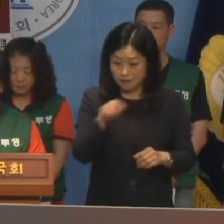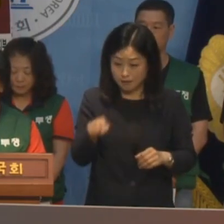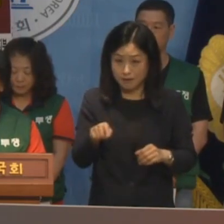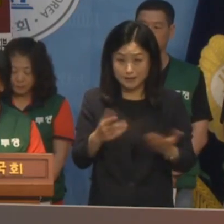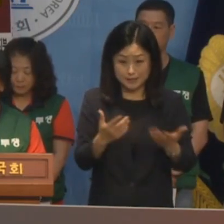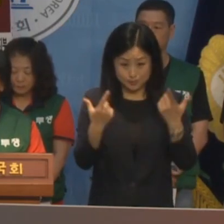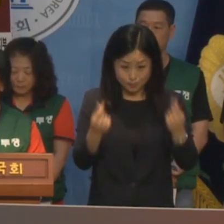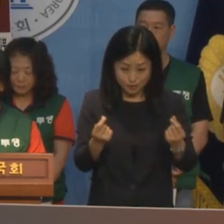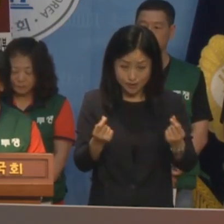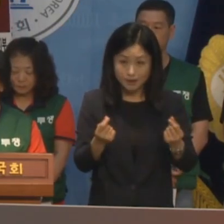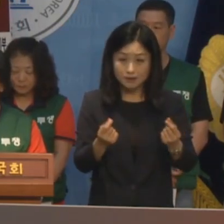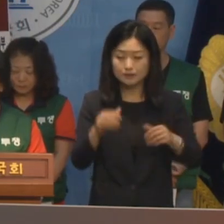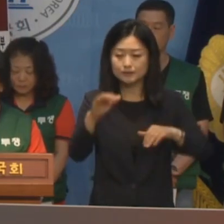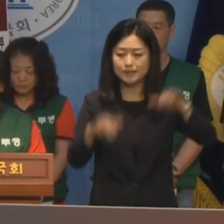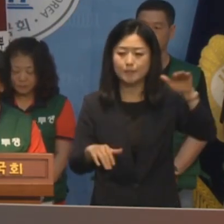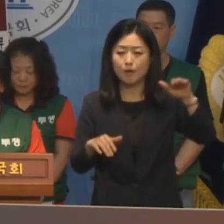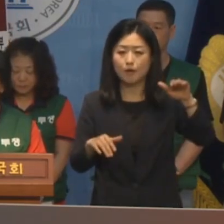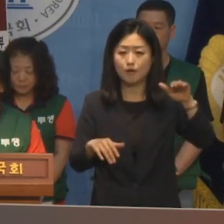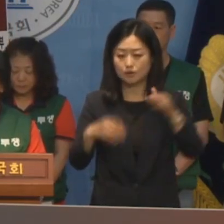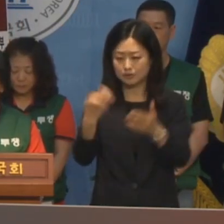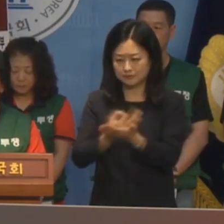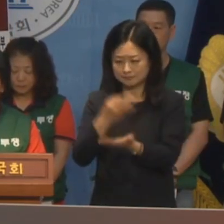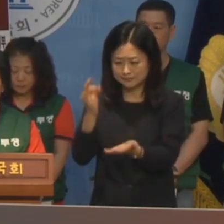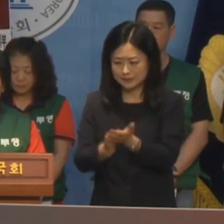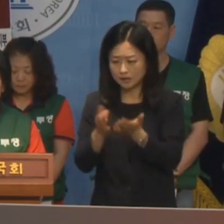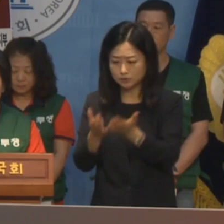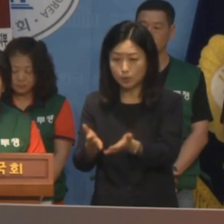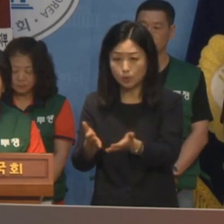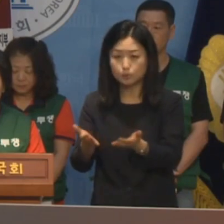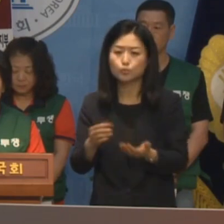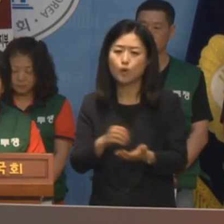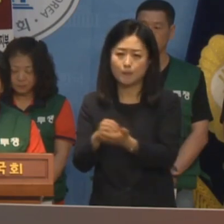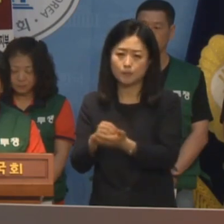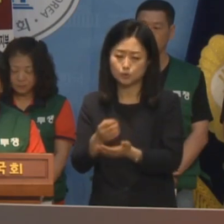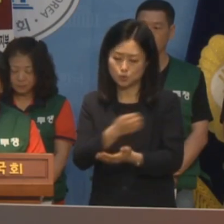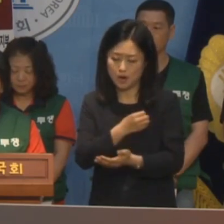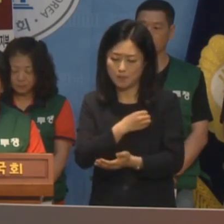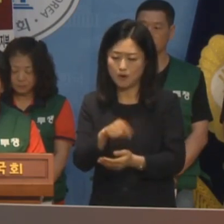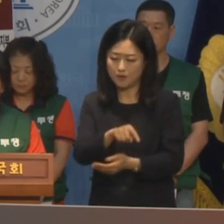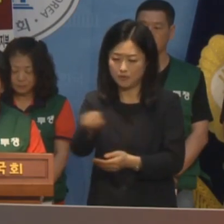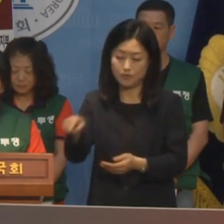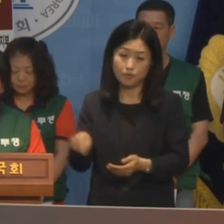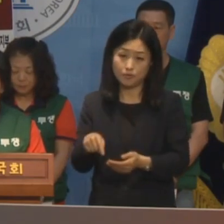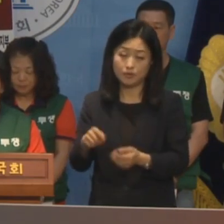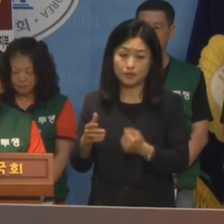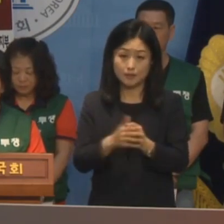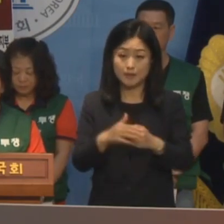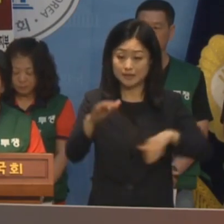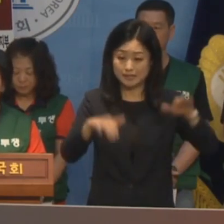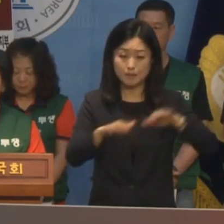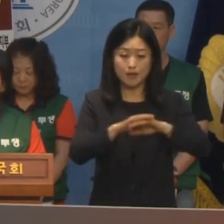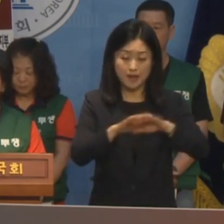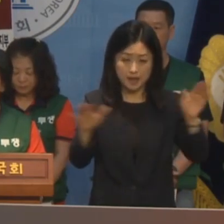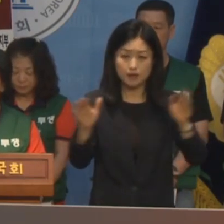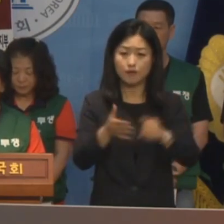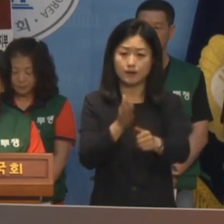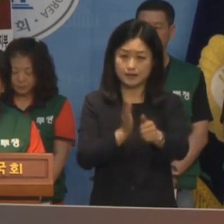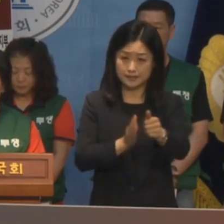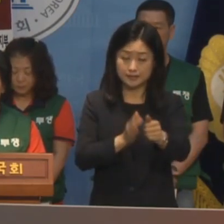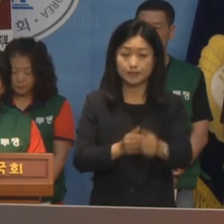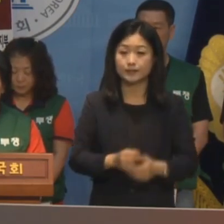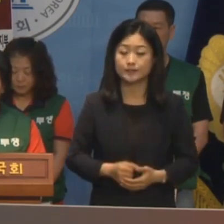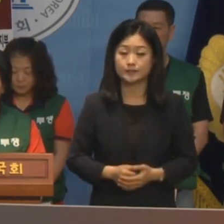일어날 이유가 없다. 감추지 말고 명명백백하게 자료 공개로 차별 해소에 나서야 할